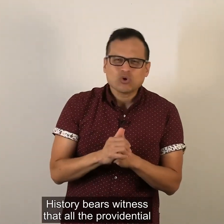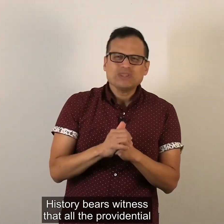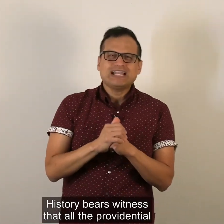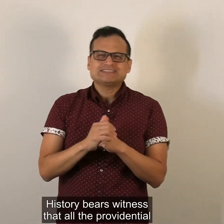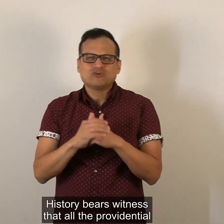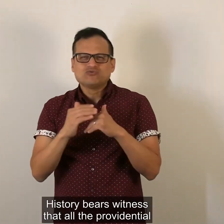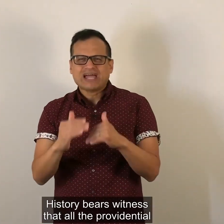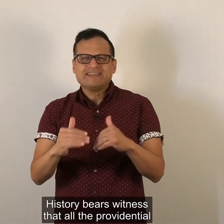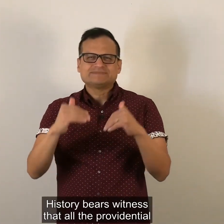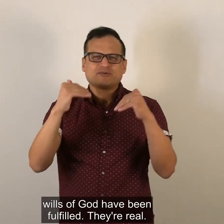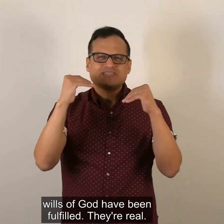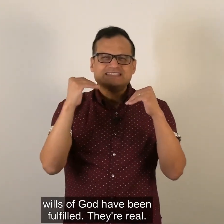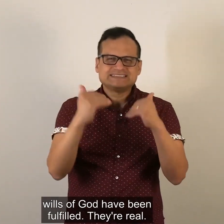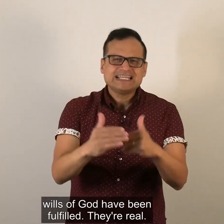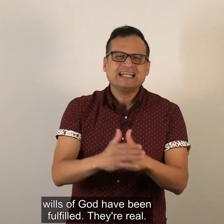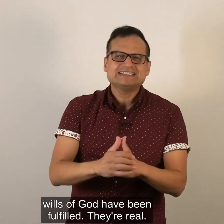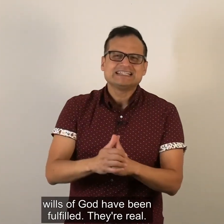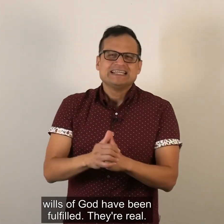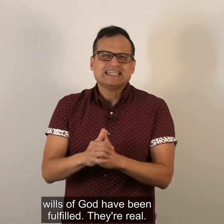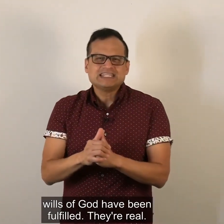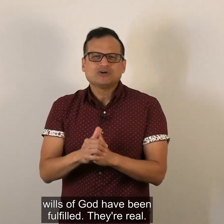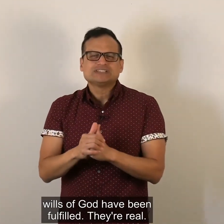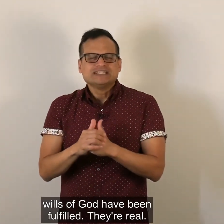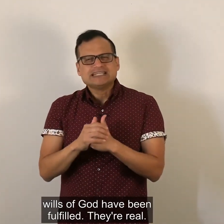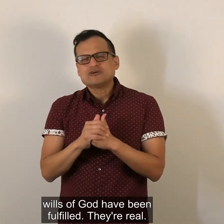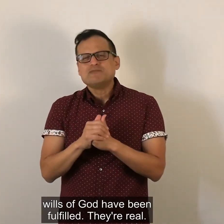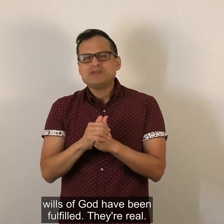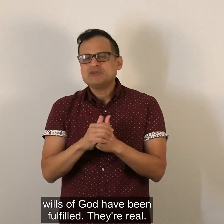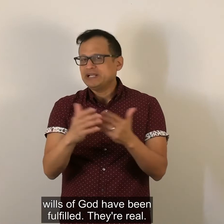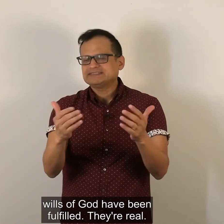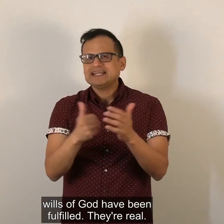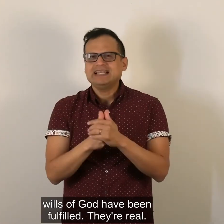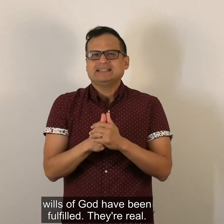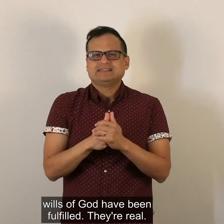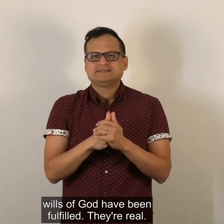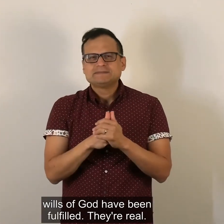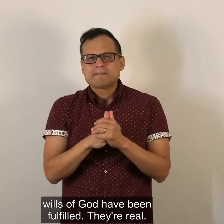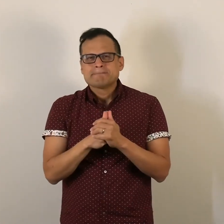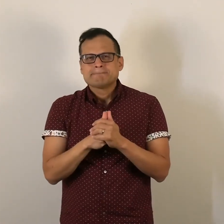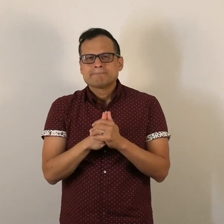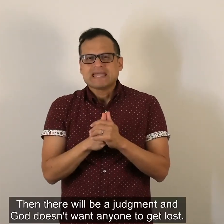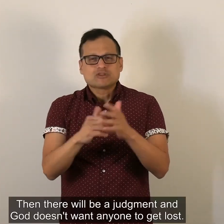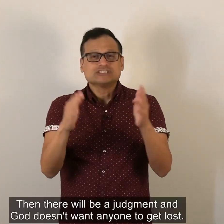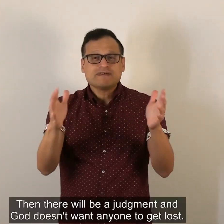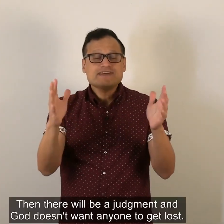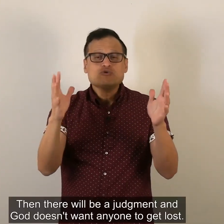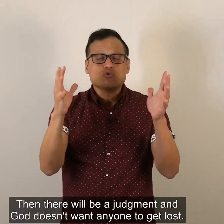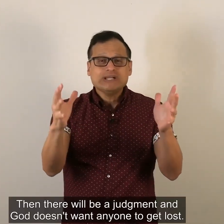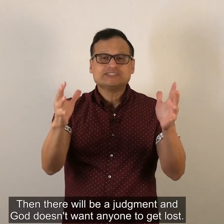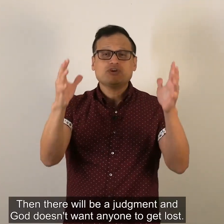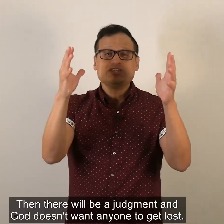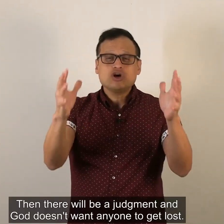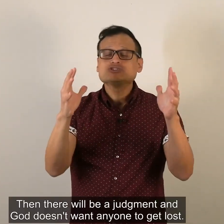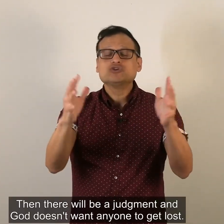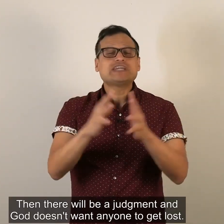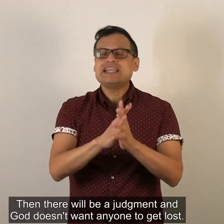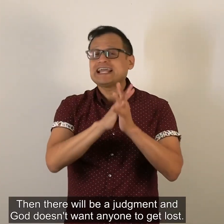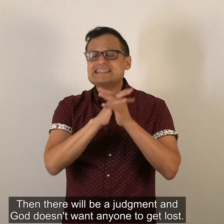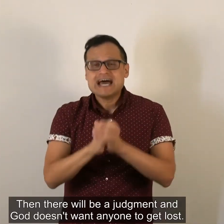todas las voluntades providenciales de Dios se han cumplido es real. Entonces va a haber un juicio y Dios no quiere que nadie